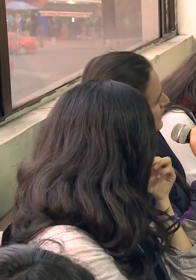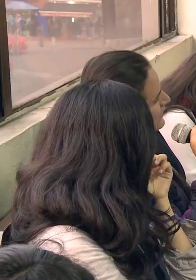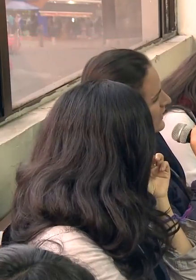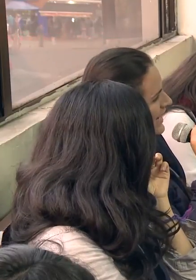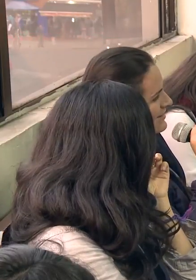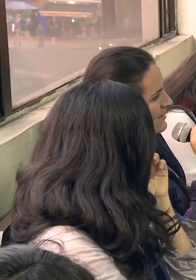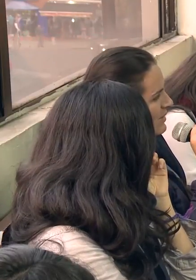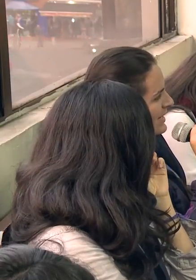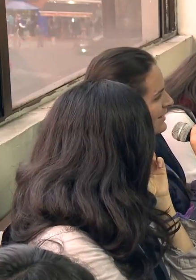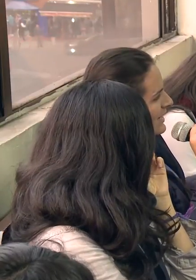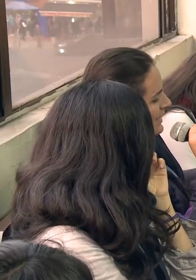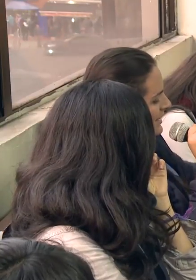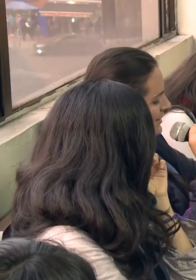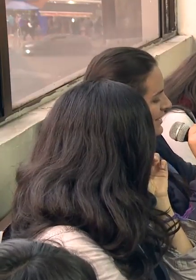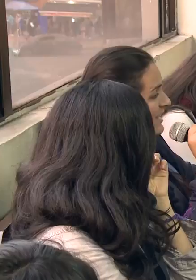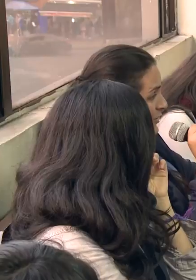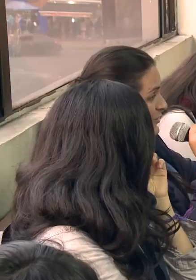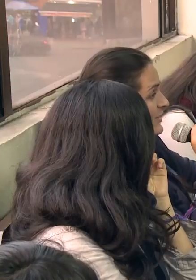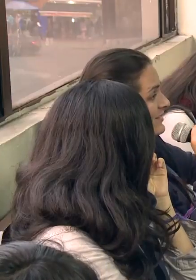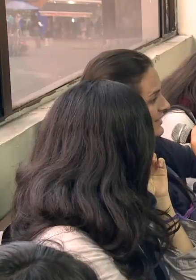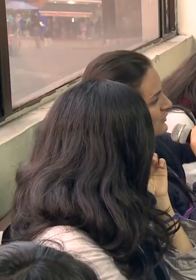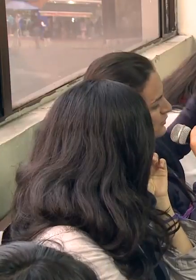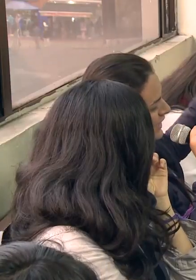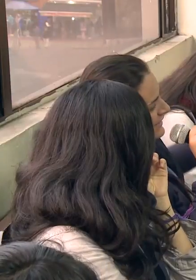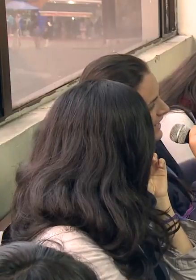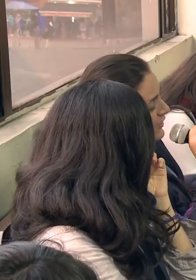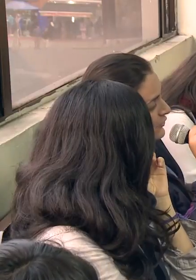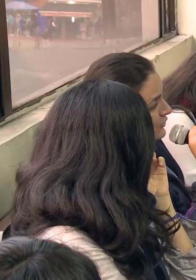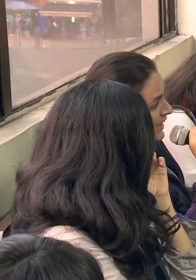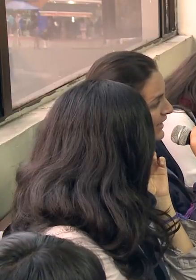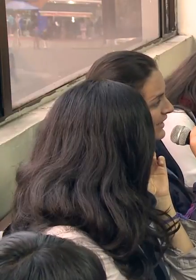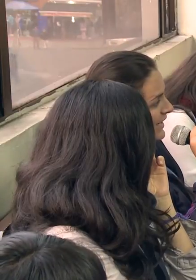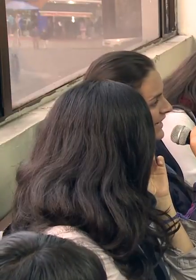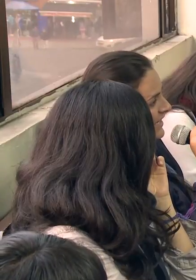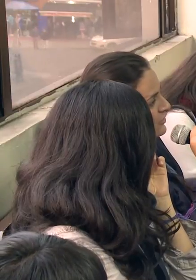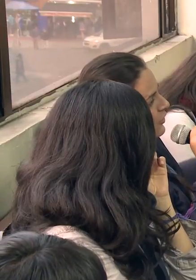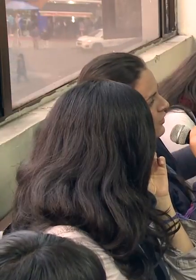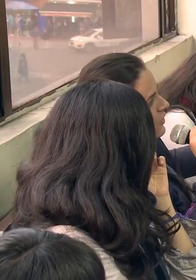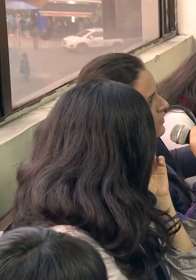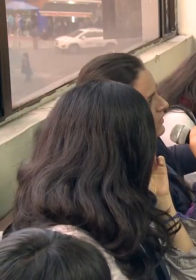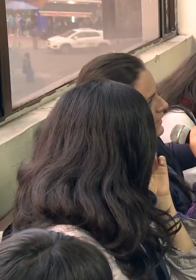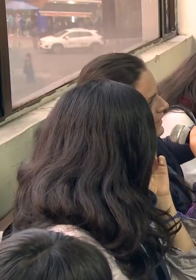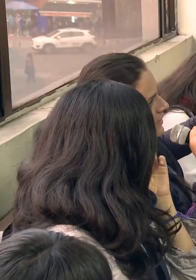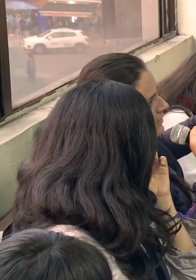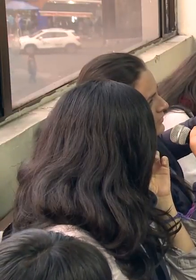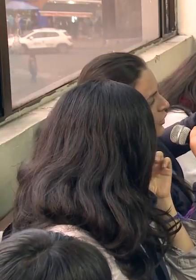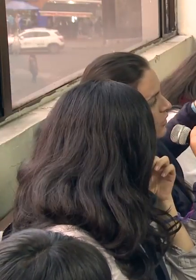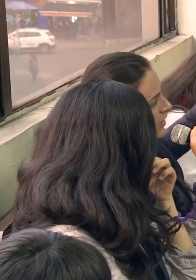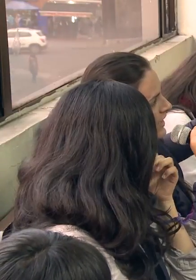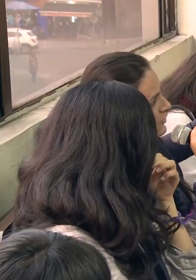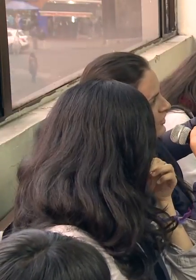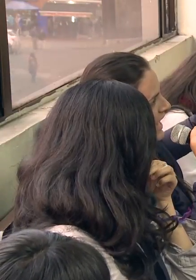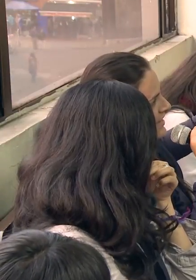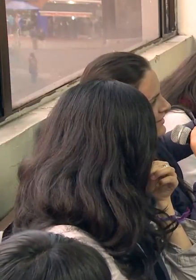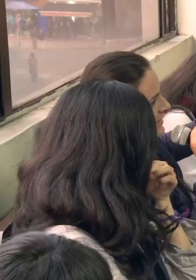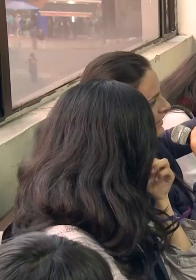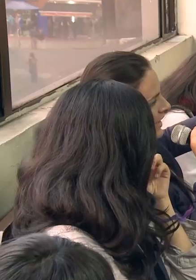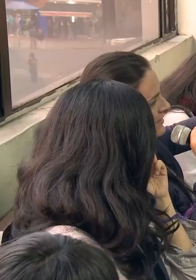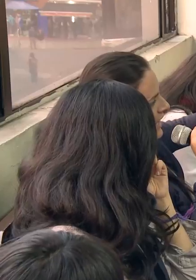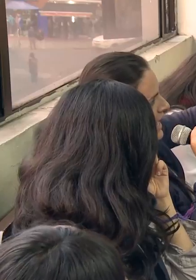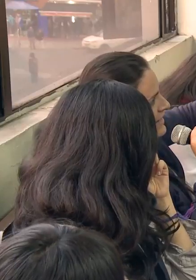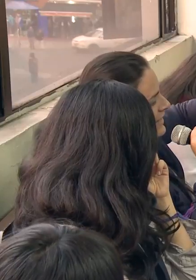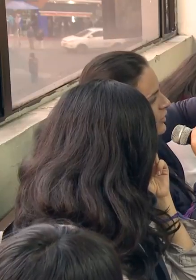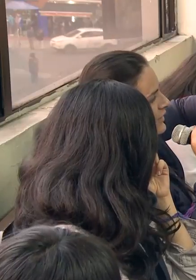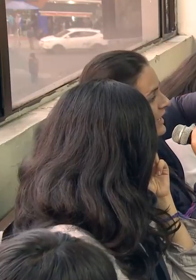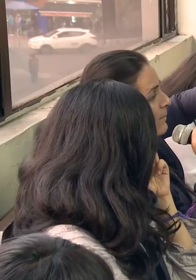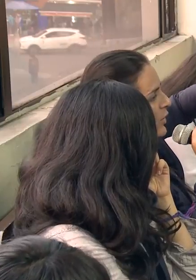POAI, bueno, es el plan de desarrollo institucional que ellos tienen, y todo lo que ellos hacen